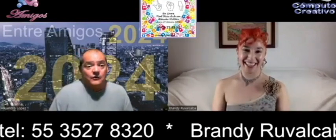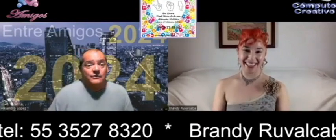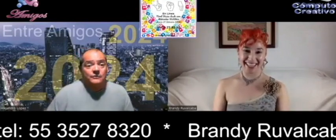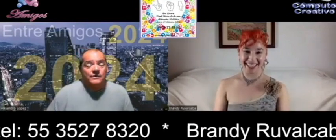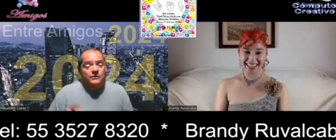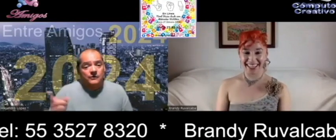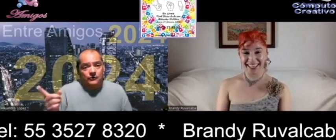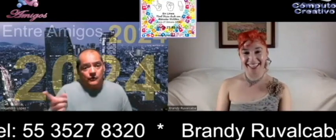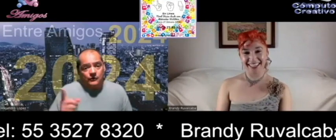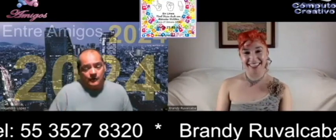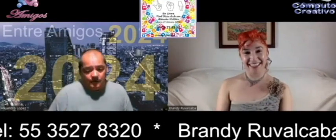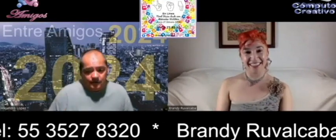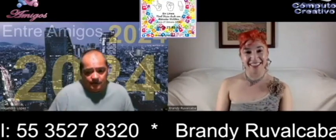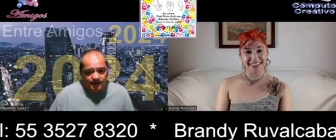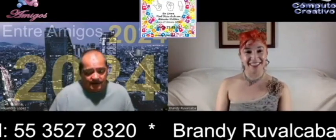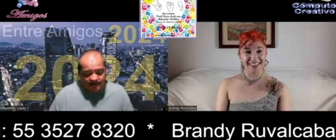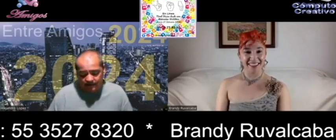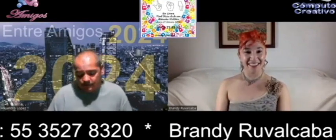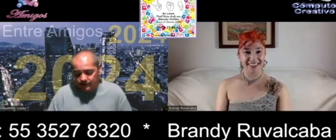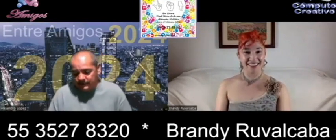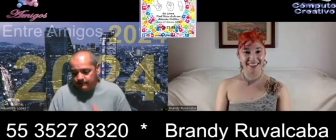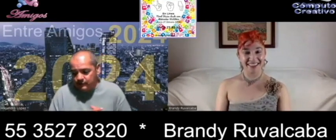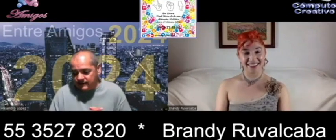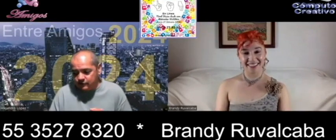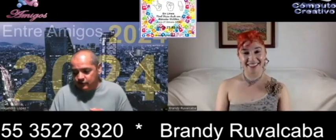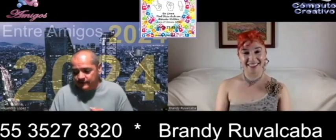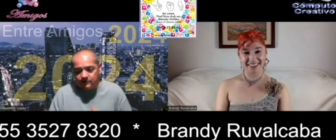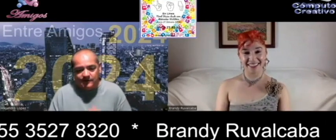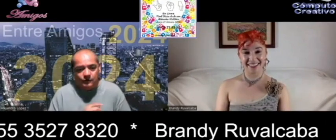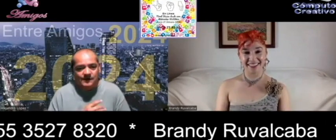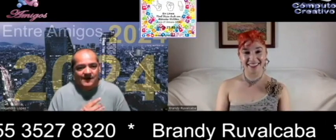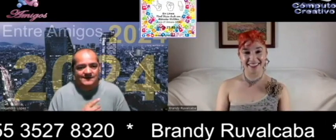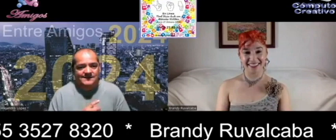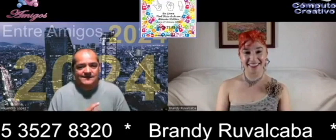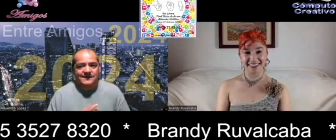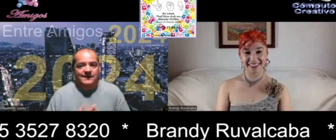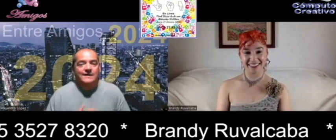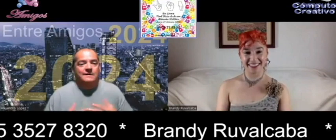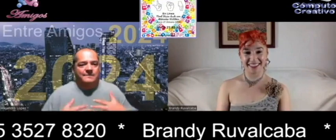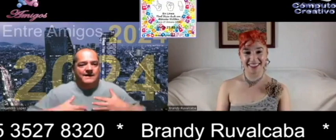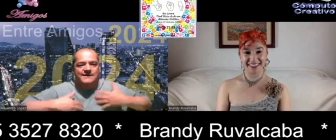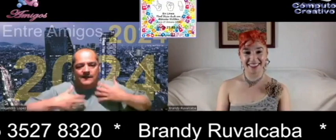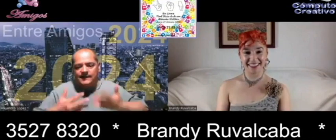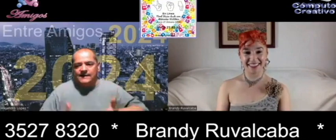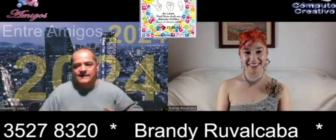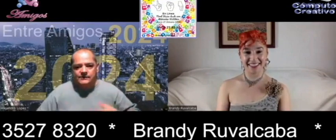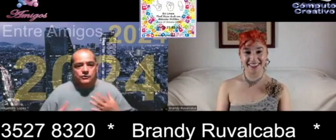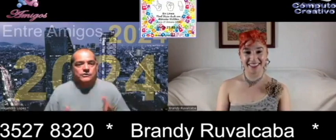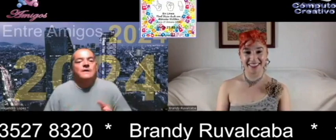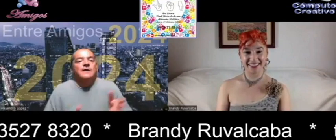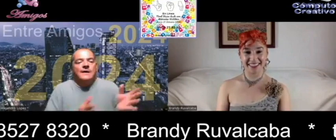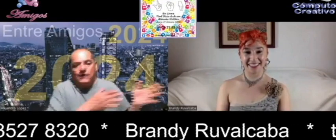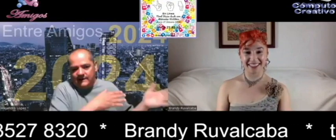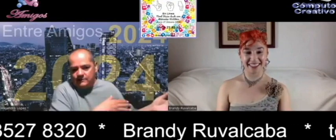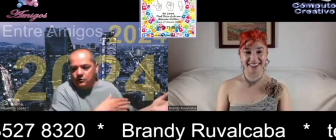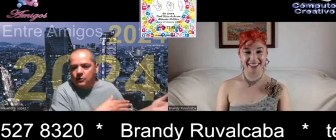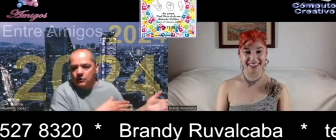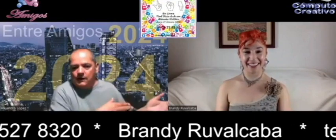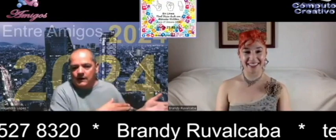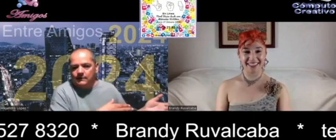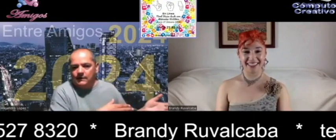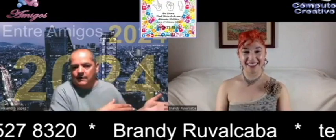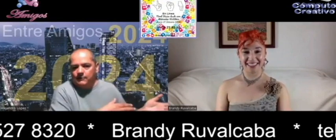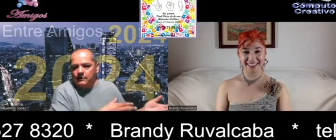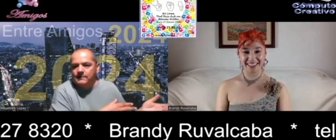sí, no, yo me acuerdo con Brandy hubo un tiempo que estuve tomando clases para hacer ejercicios, ahora que